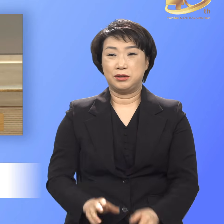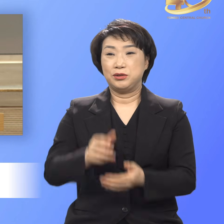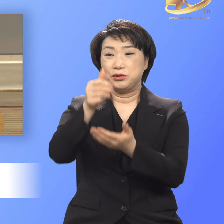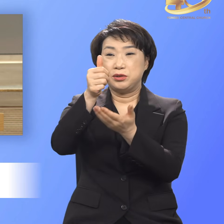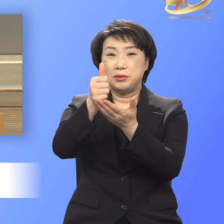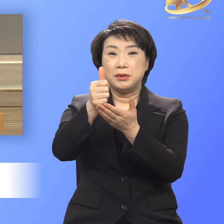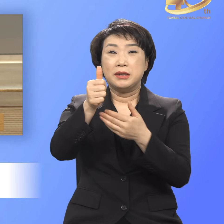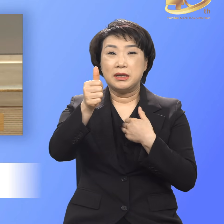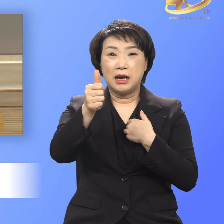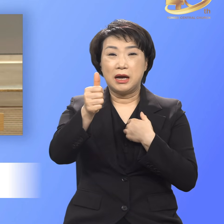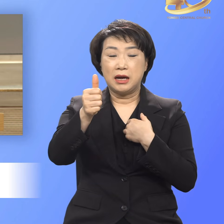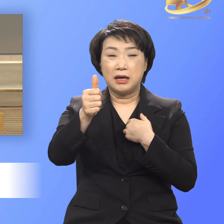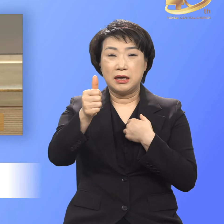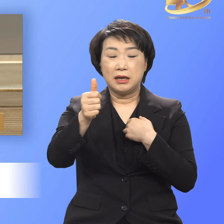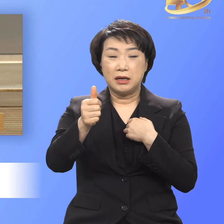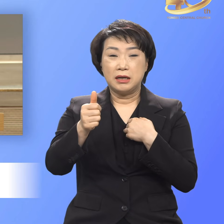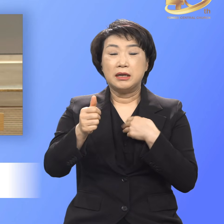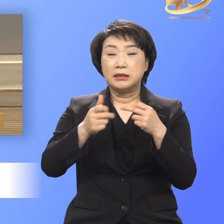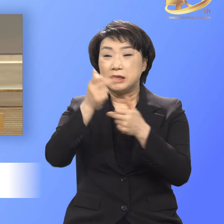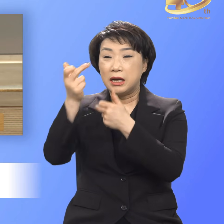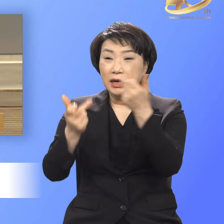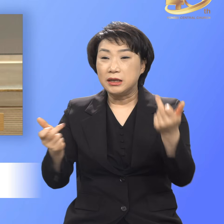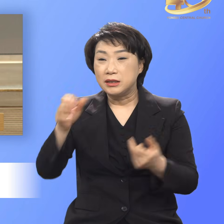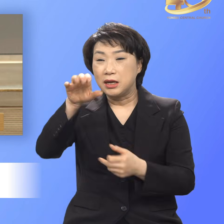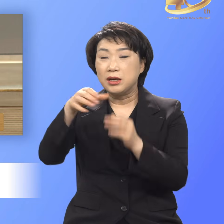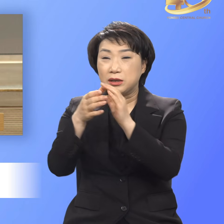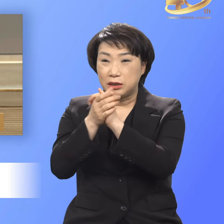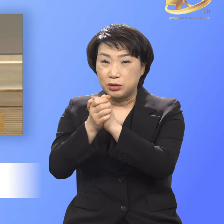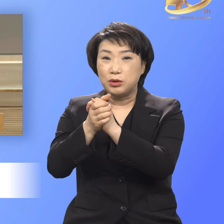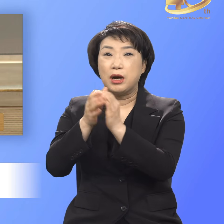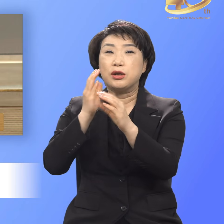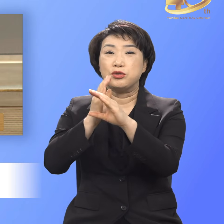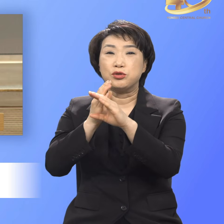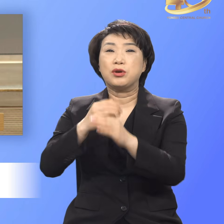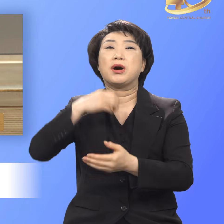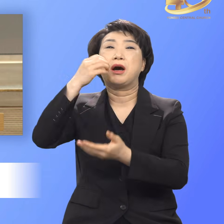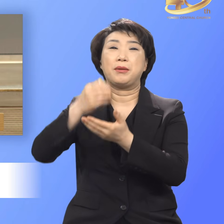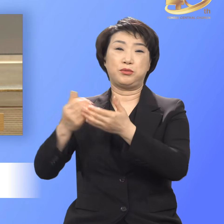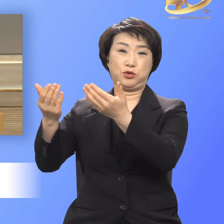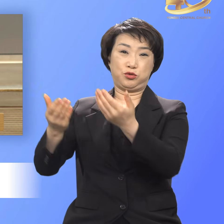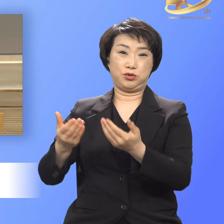주님이 산에서 기도할 때 그런 감동을 줬어요.